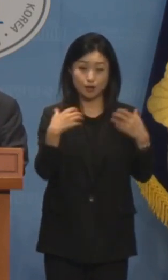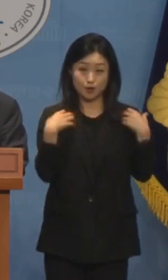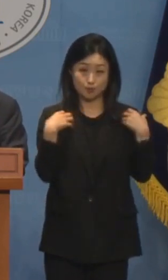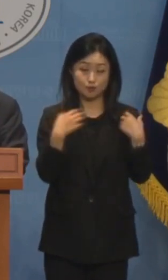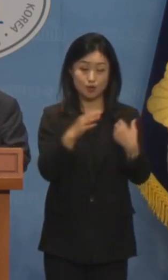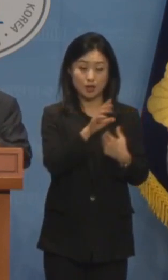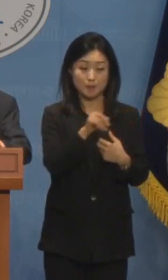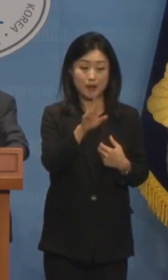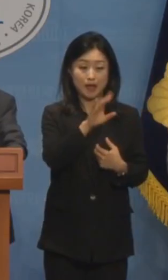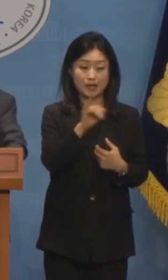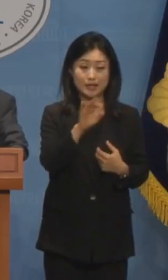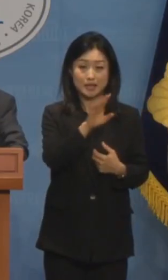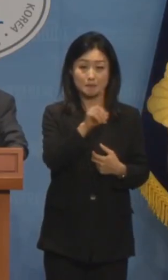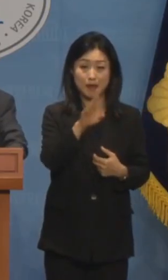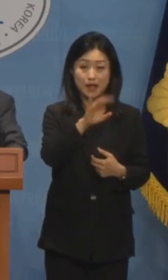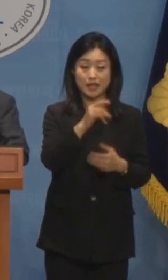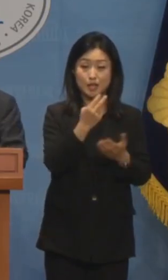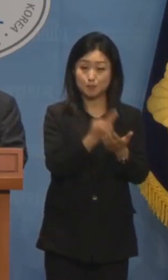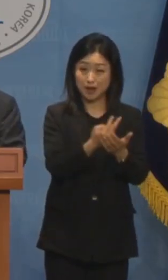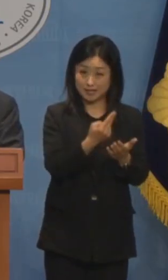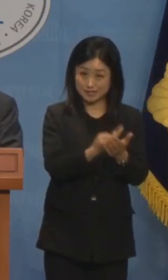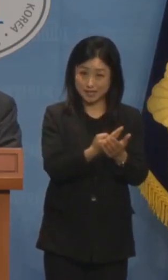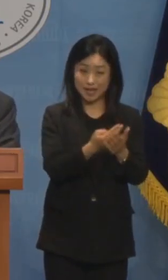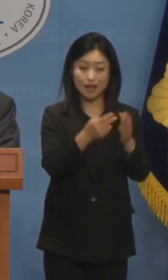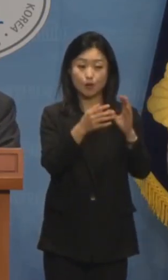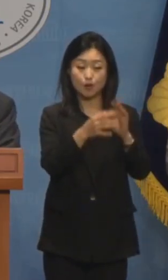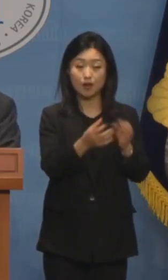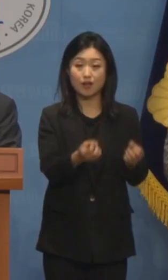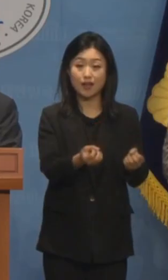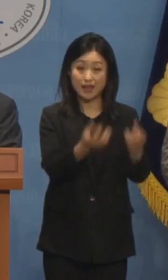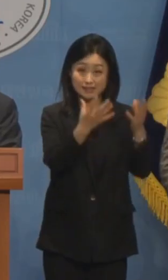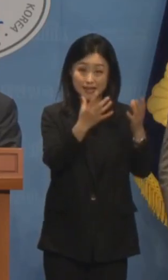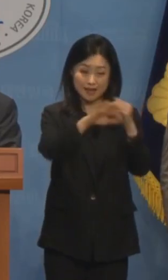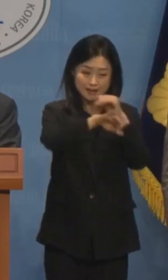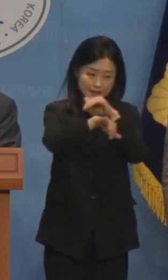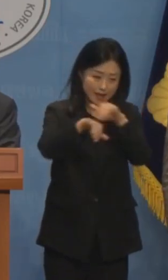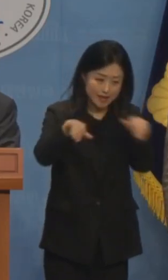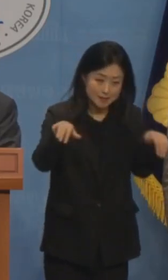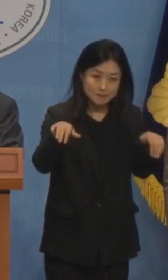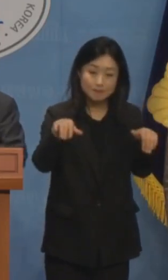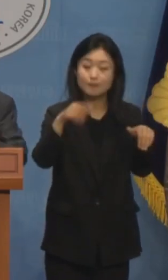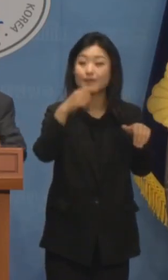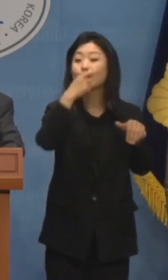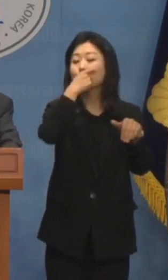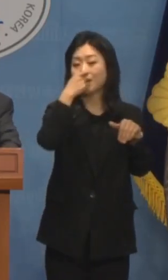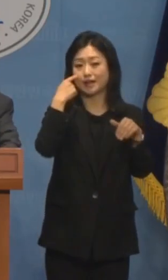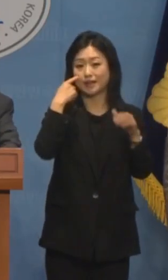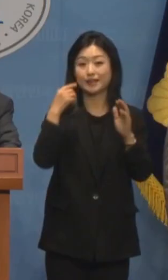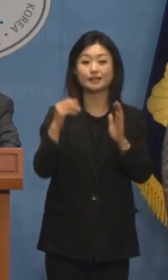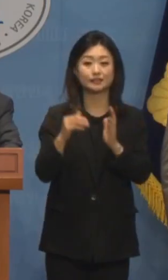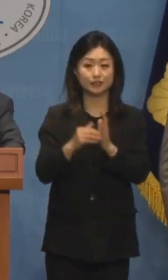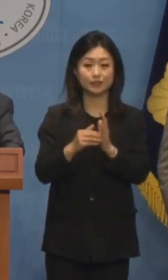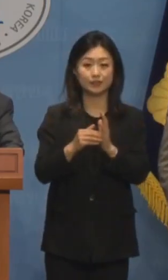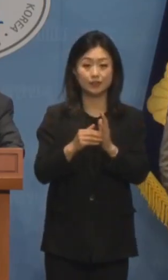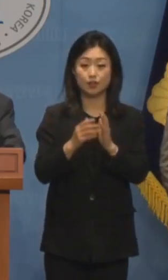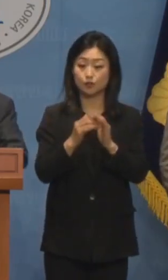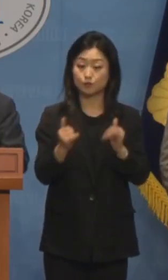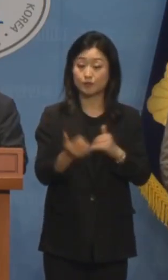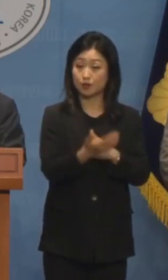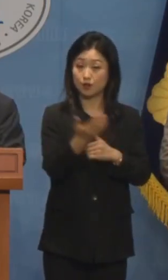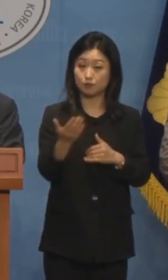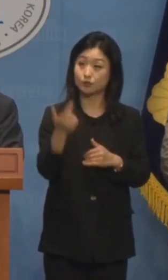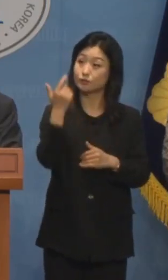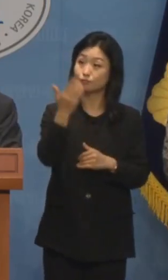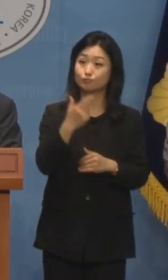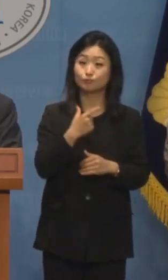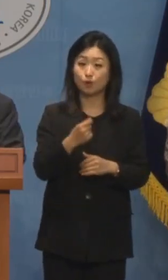캠페인 포함해서 국정에 적극적으로 개입한 것이 드러나고 있습니다. 국민들은